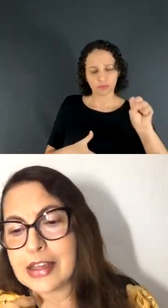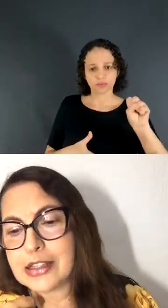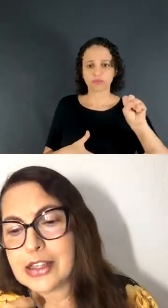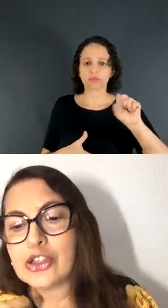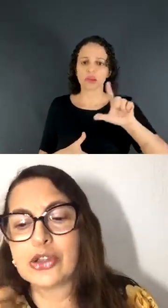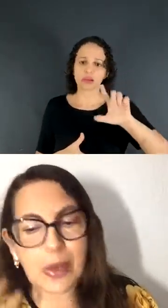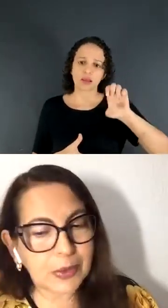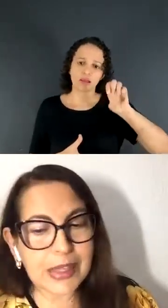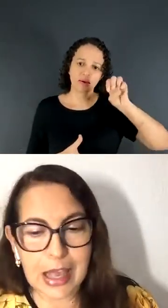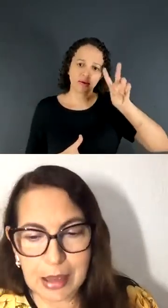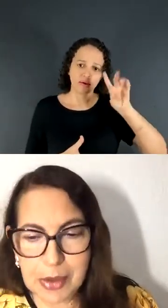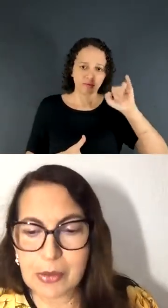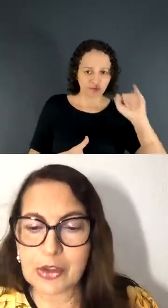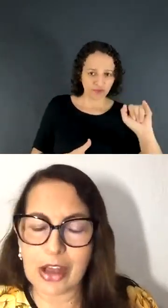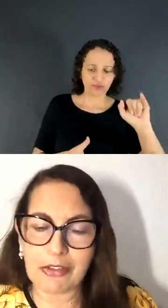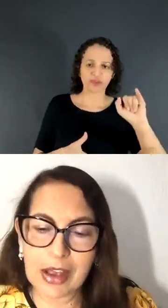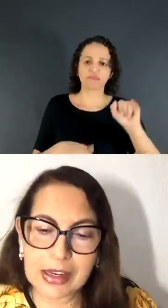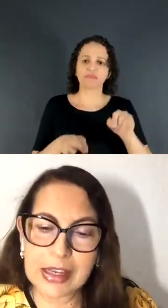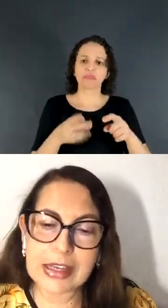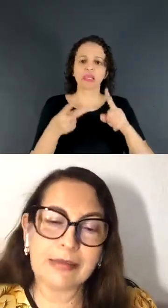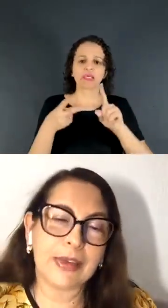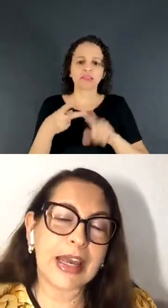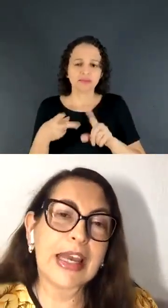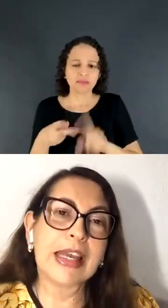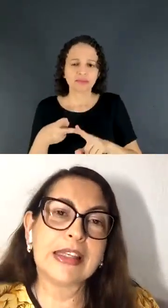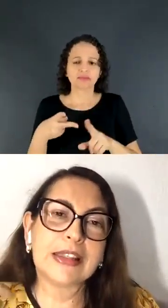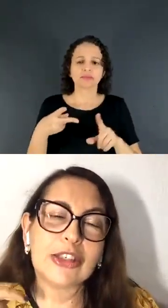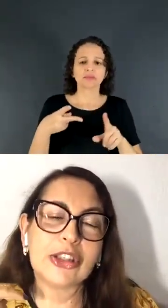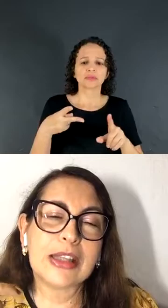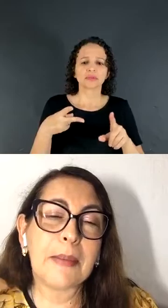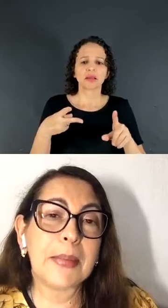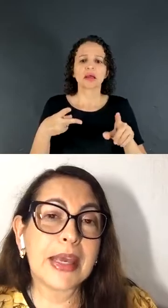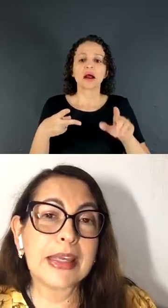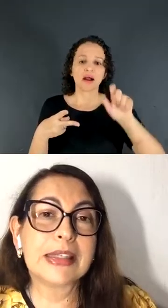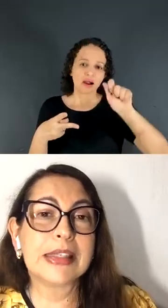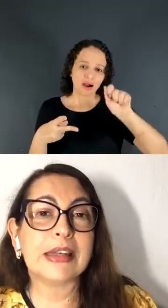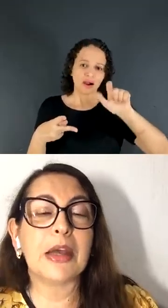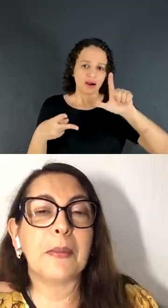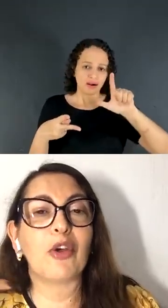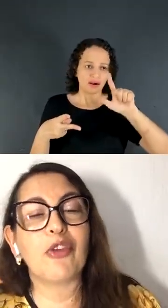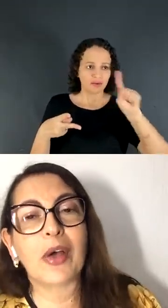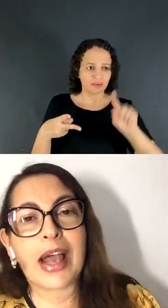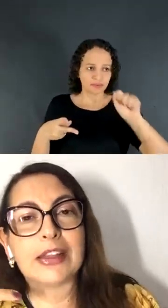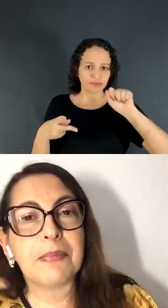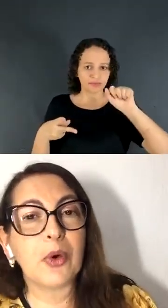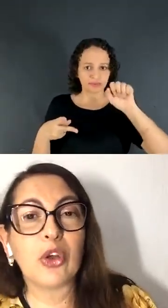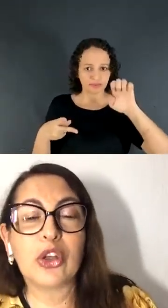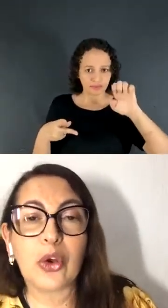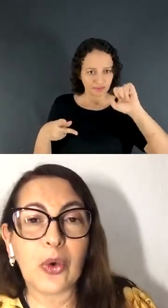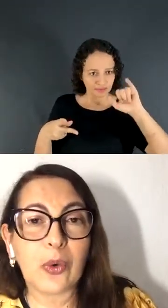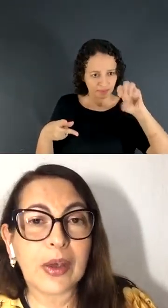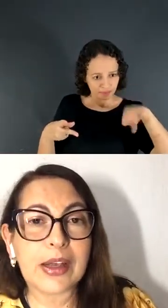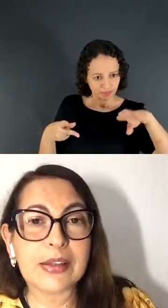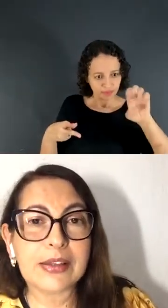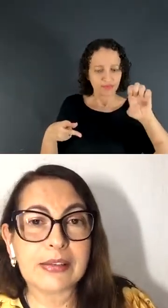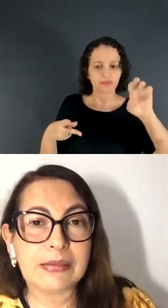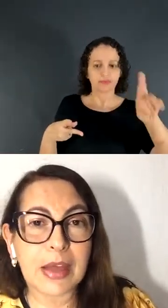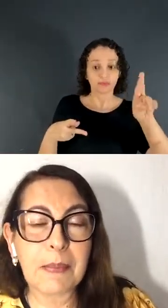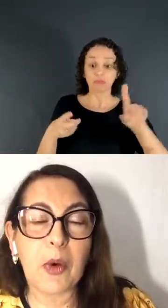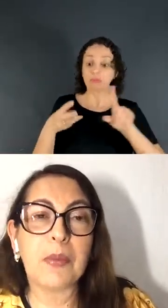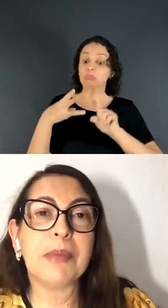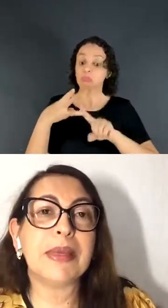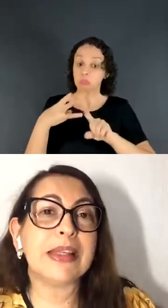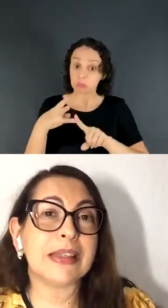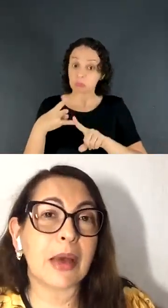tá? Existe o Alzheimer, como eu já falei, né? Existe demência provocada por drogas,